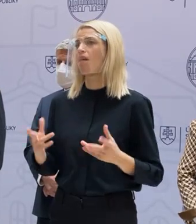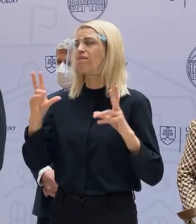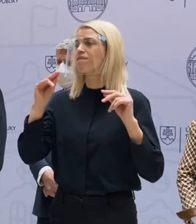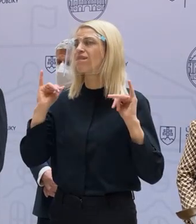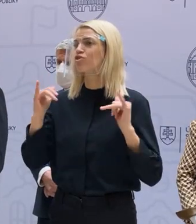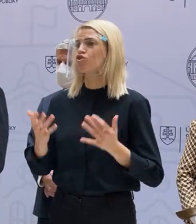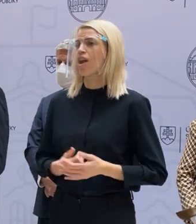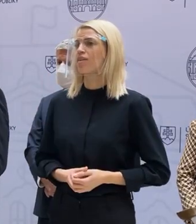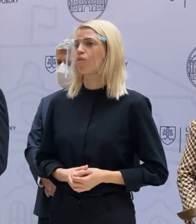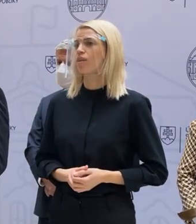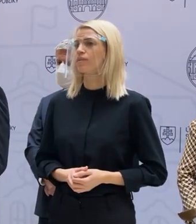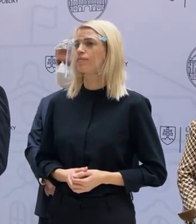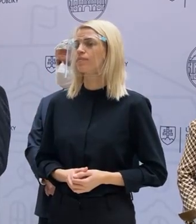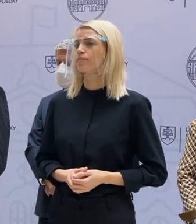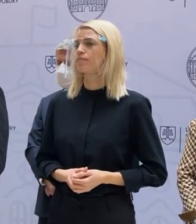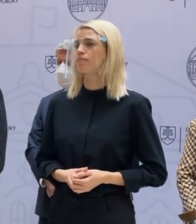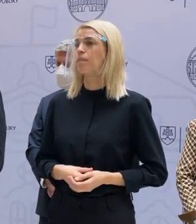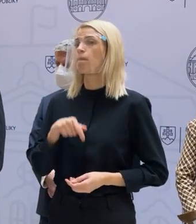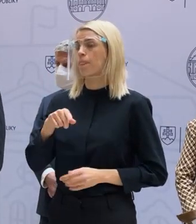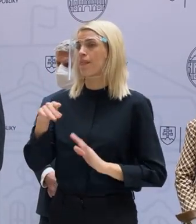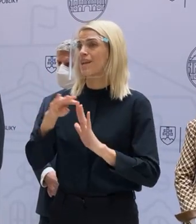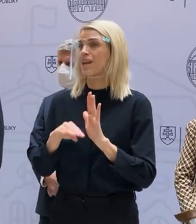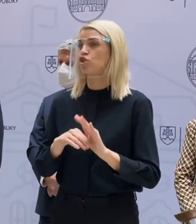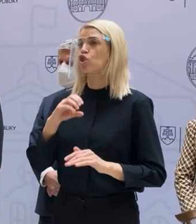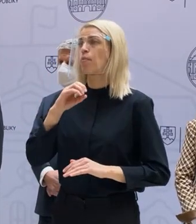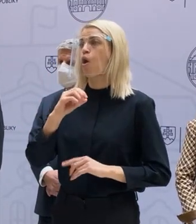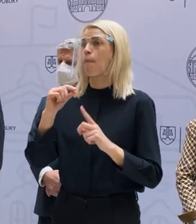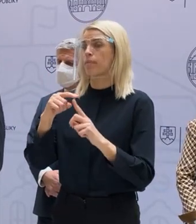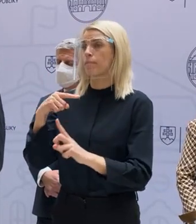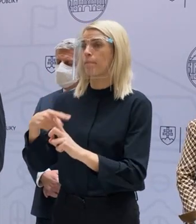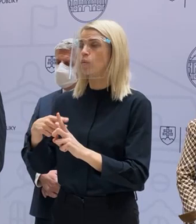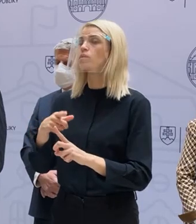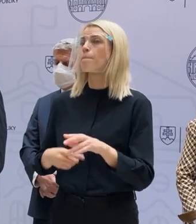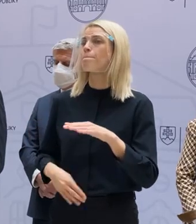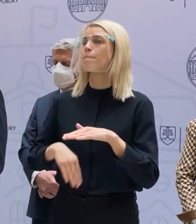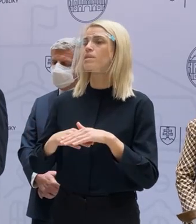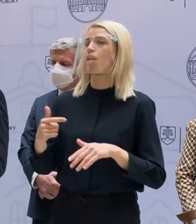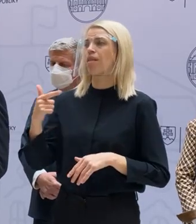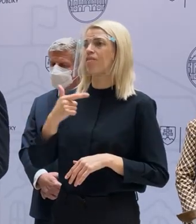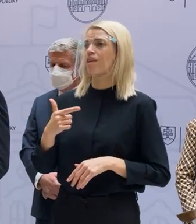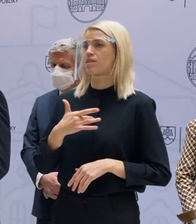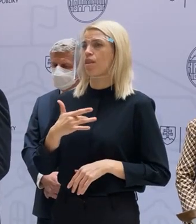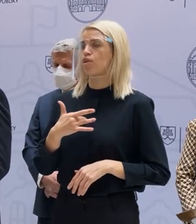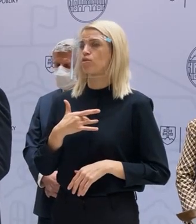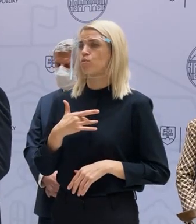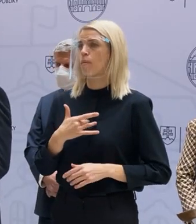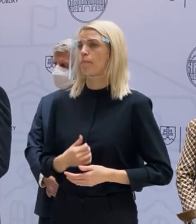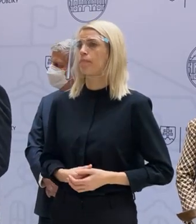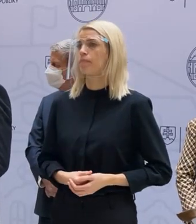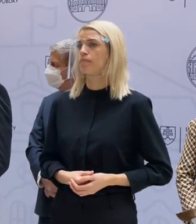večierky a podobne, tak tie sú v režime OP plus a maximálne 20 osôb.